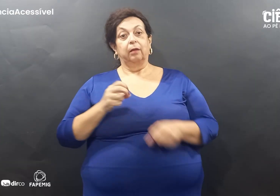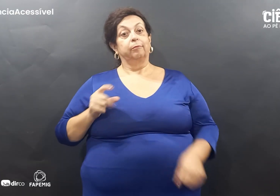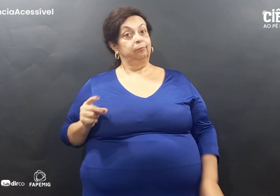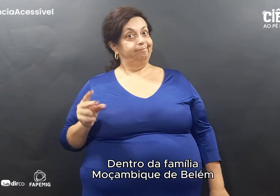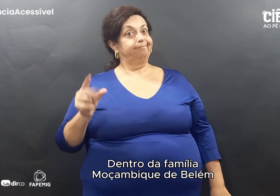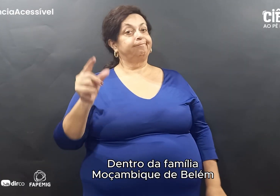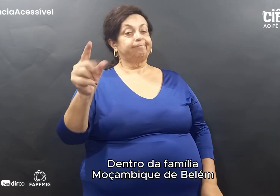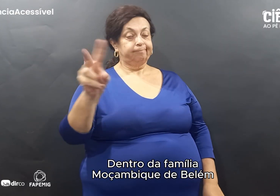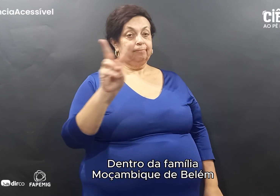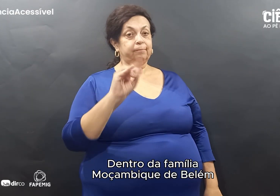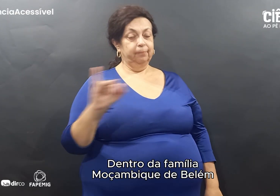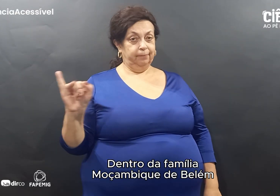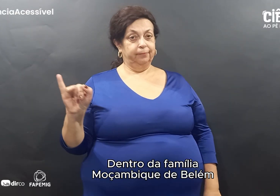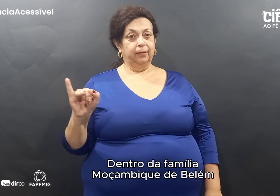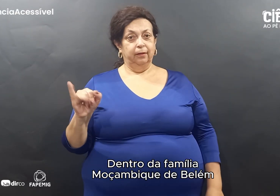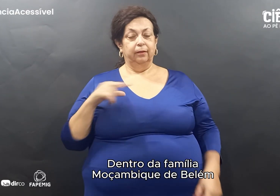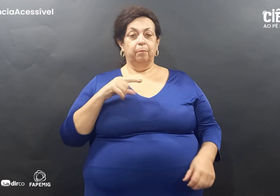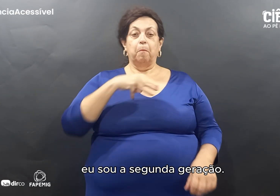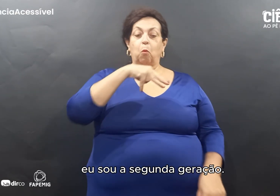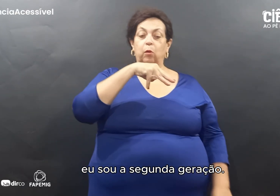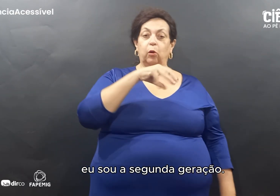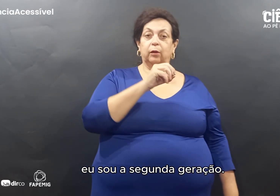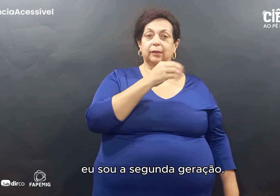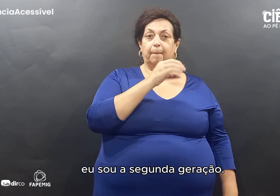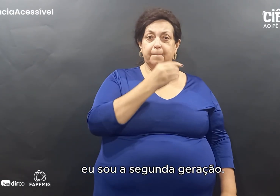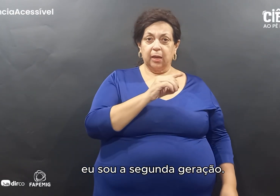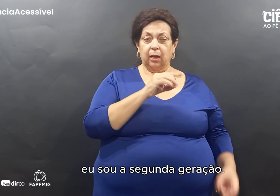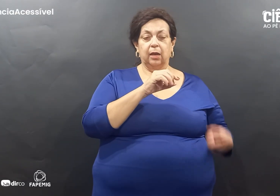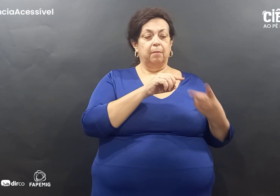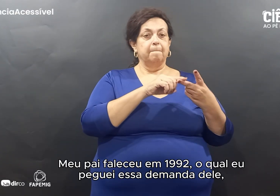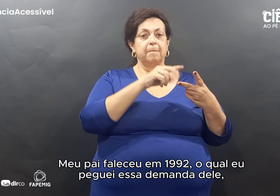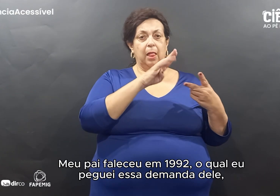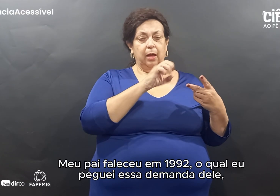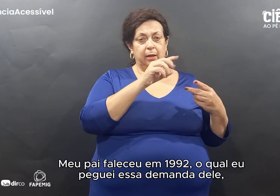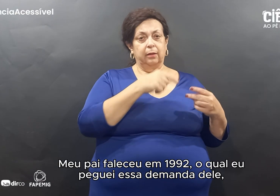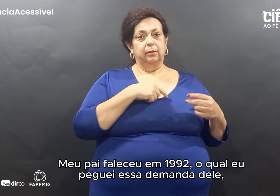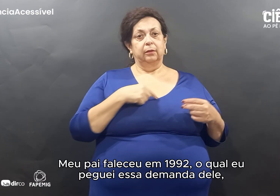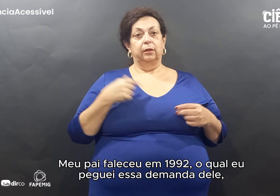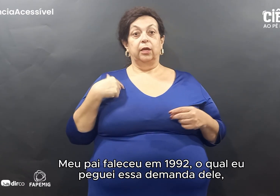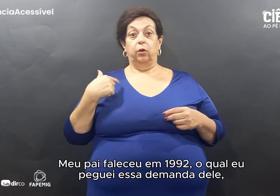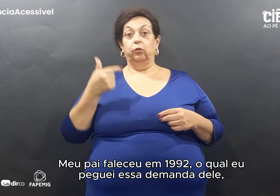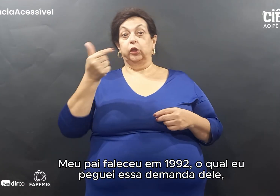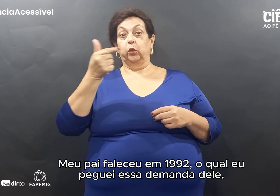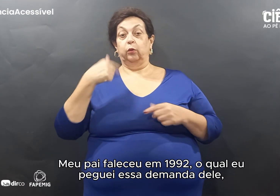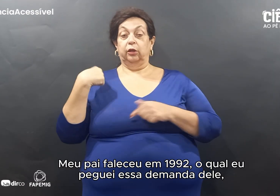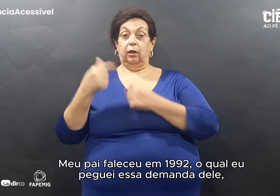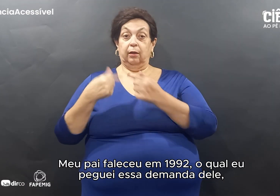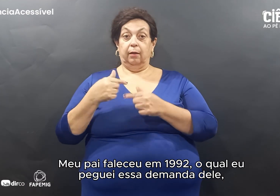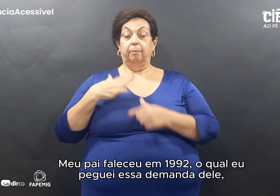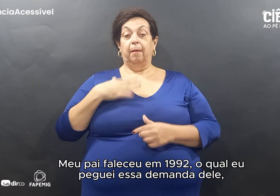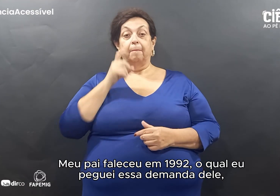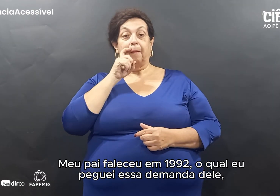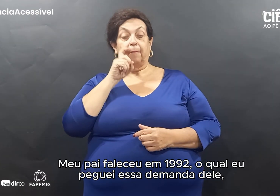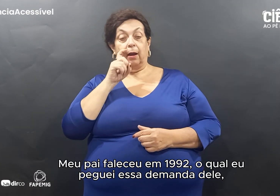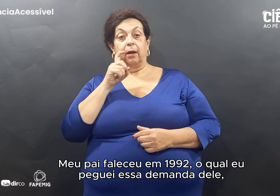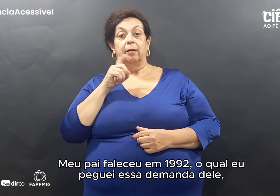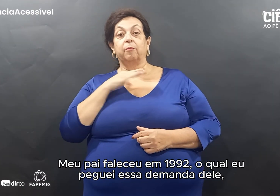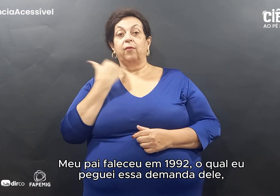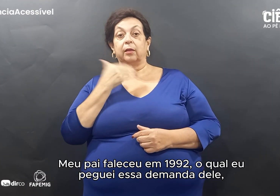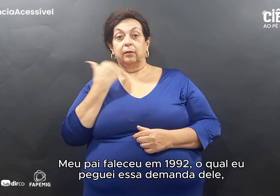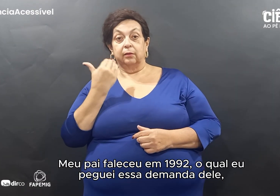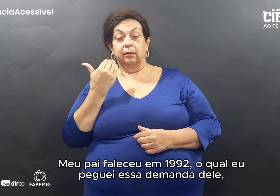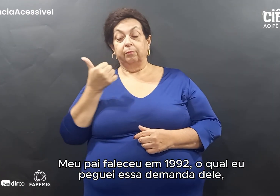perpetuar. Dentro da família Moçambique de Belém, eu sou a segunda geração. Meu pai faleceu em 1992, o qual eu peguei